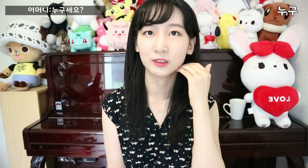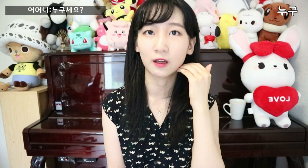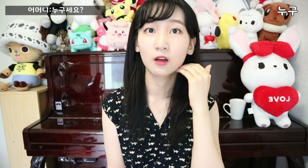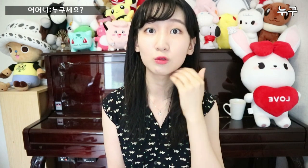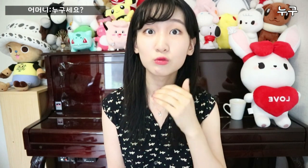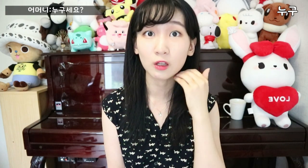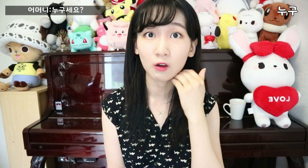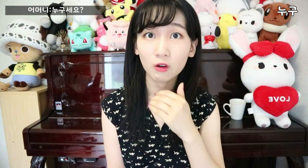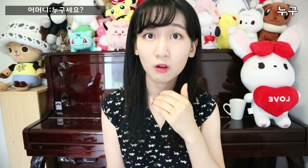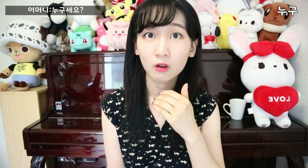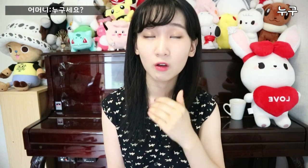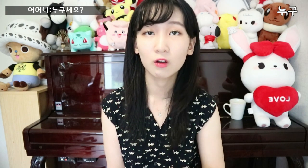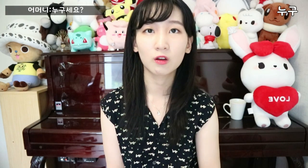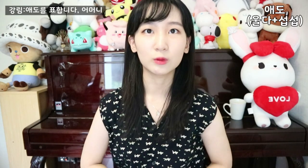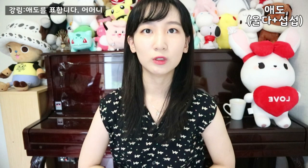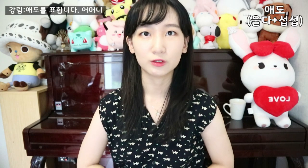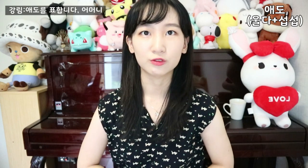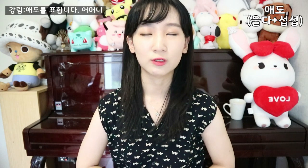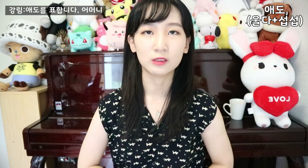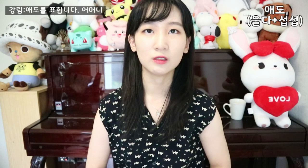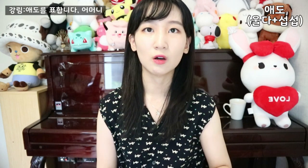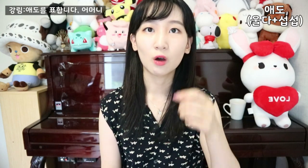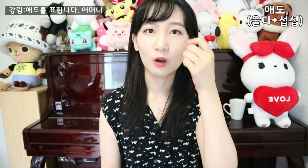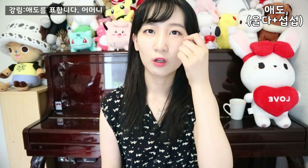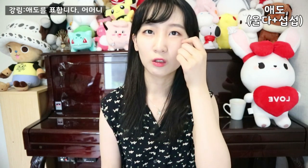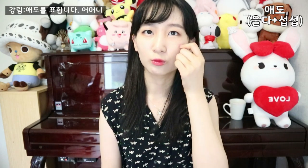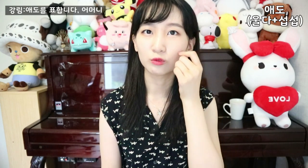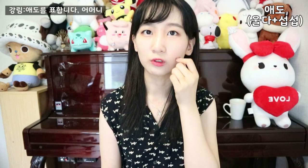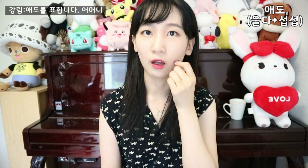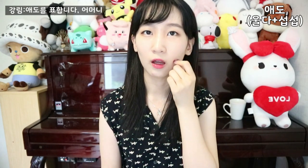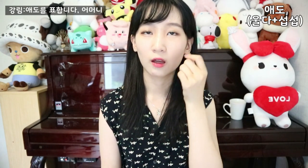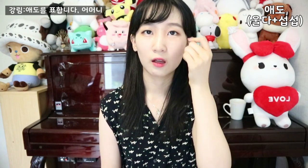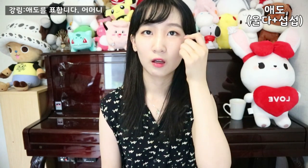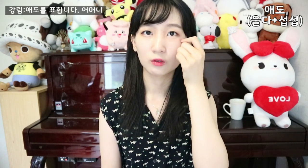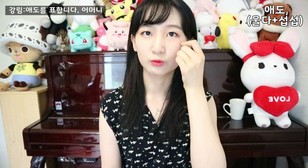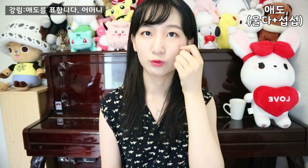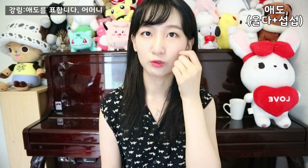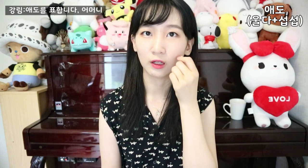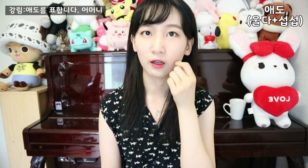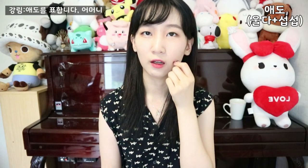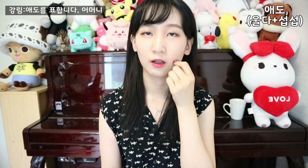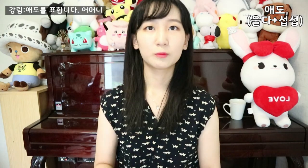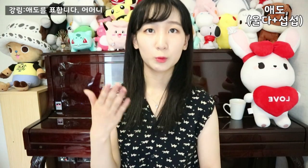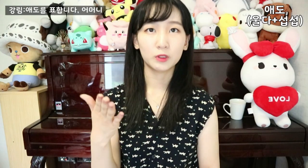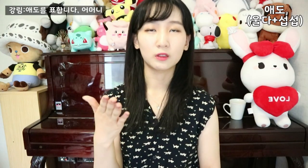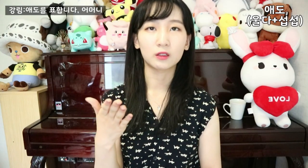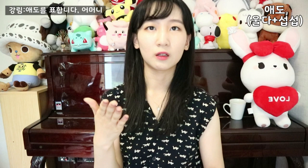뜻입니다. 누구세요? 애도라는 수화는요, 이렇게 울다, 울다.